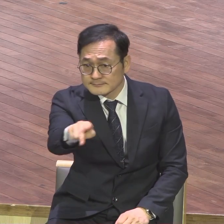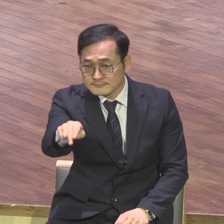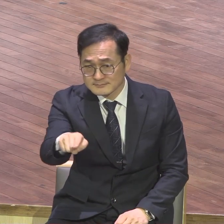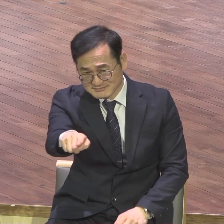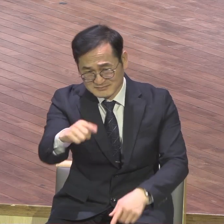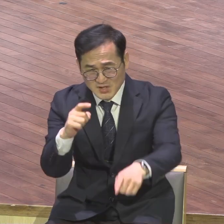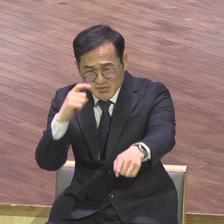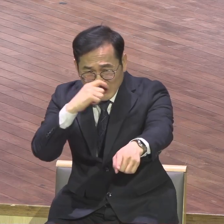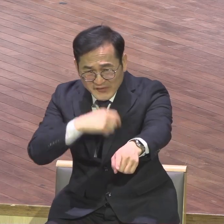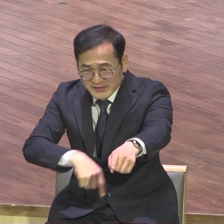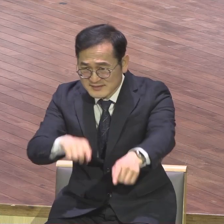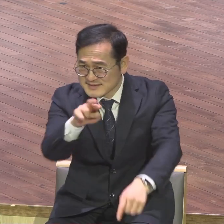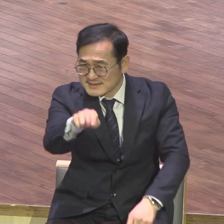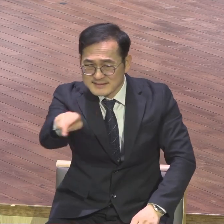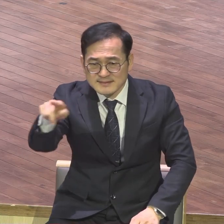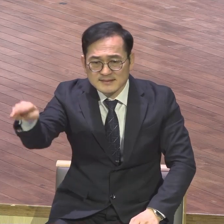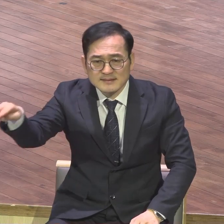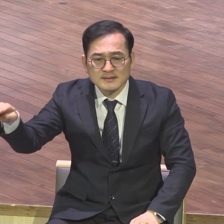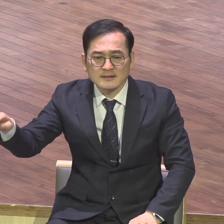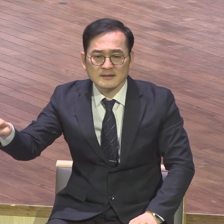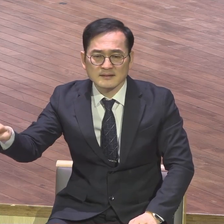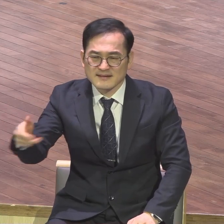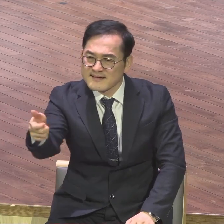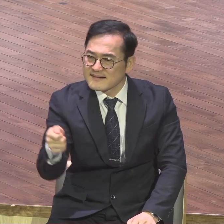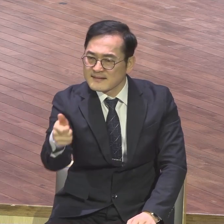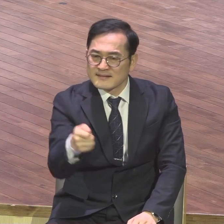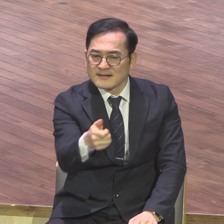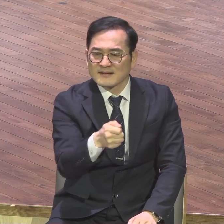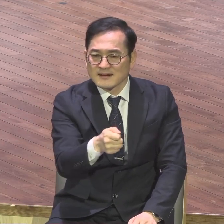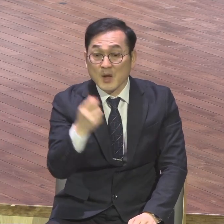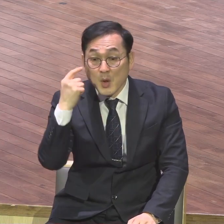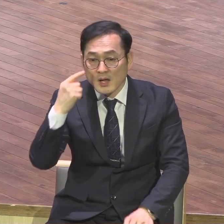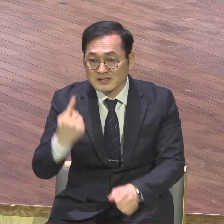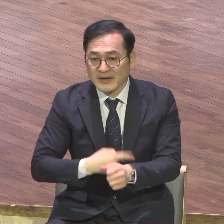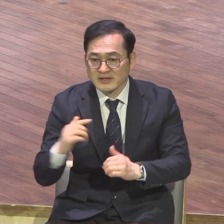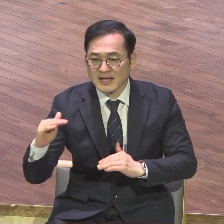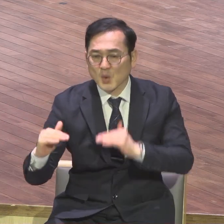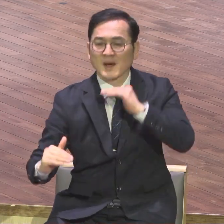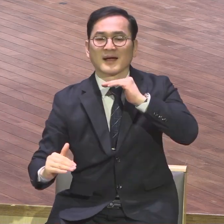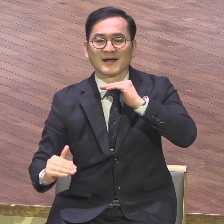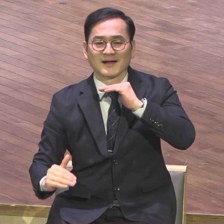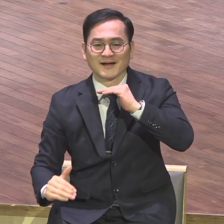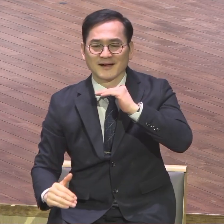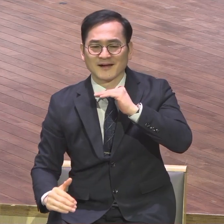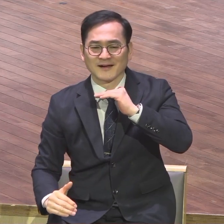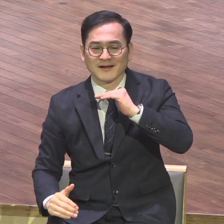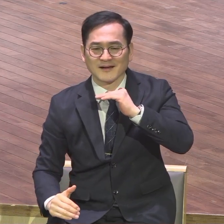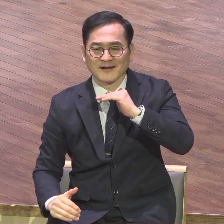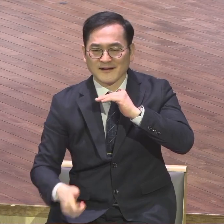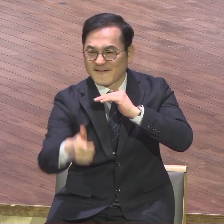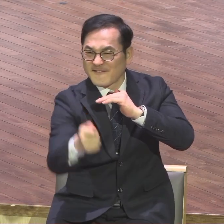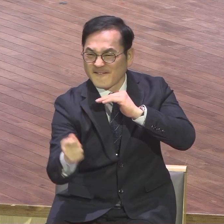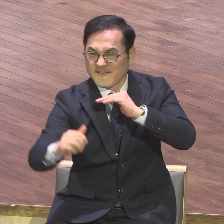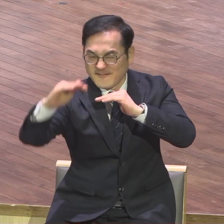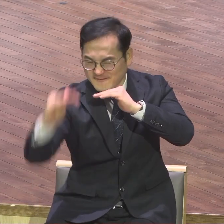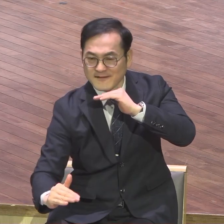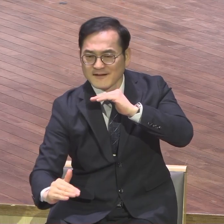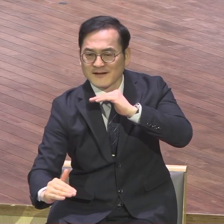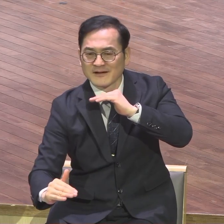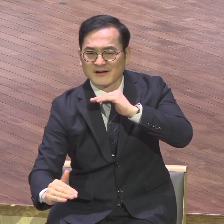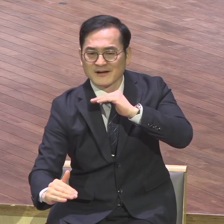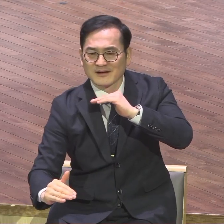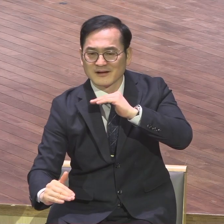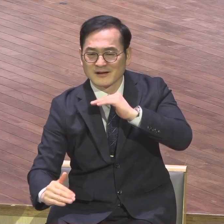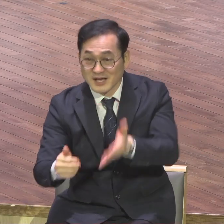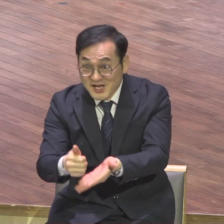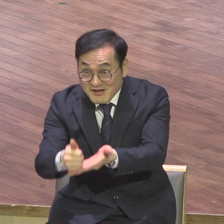비판해요. 다른 사람을 은근히 깎아내리고 자기를 돋보이게 만들어요. 다른 사람을 깎아내려야 자기가 돋보이니까. 그런데